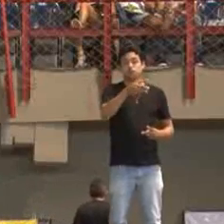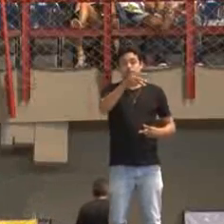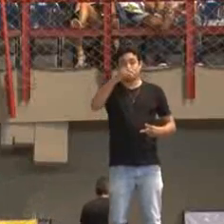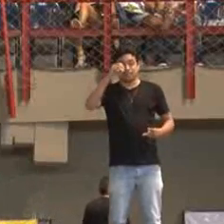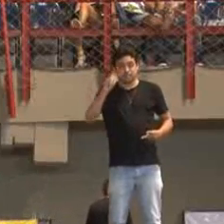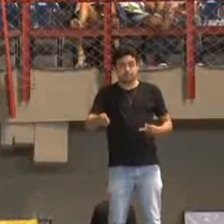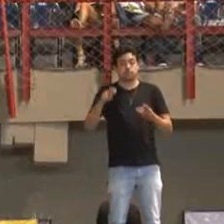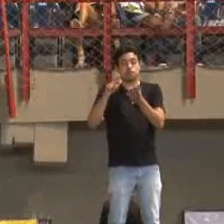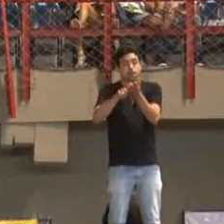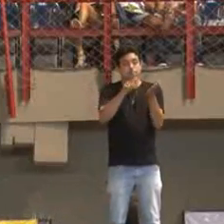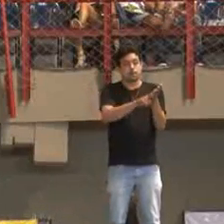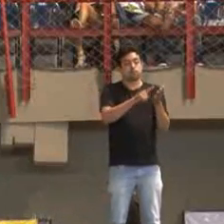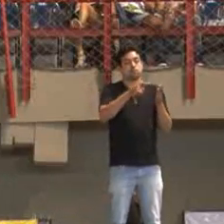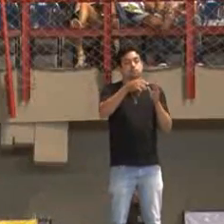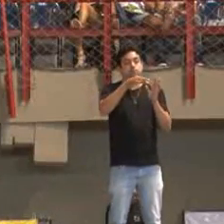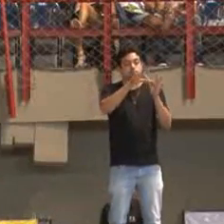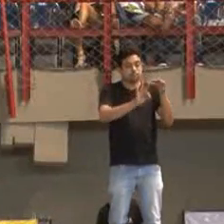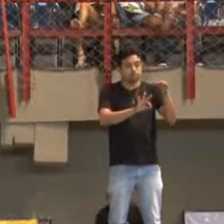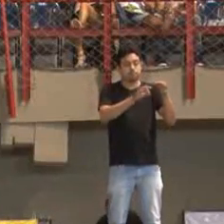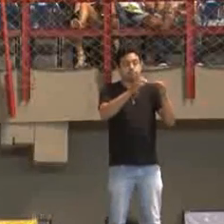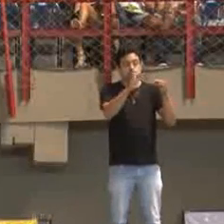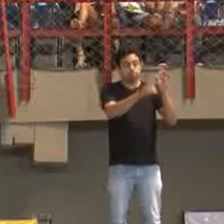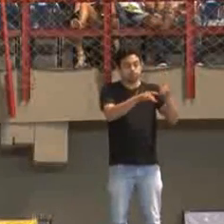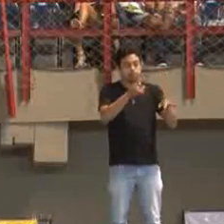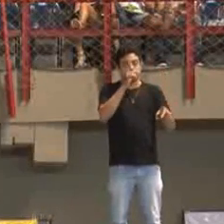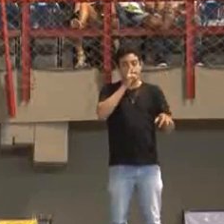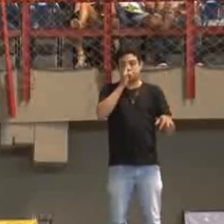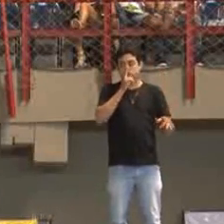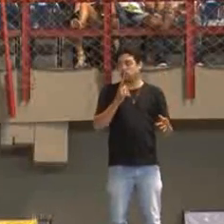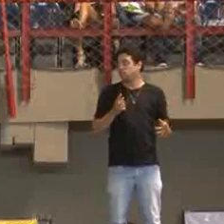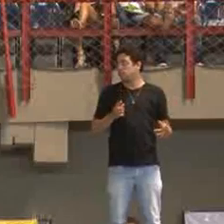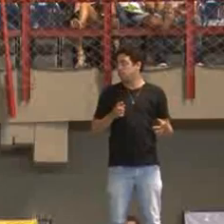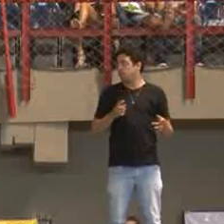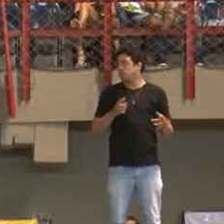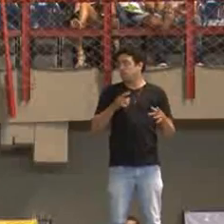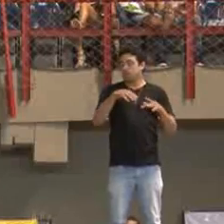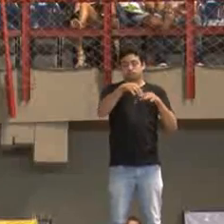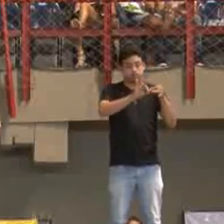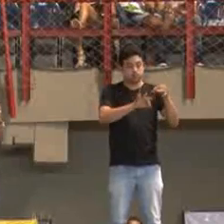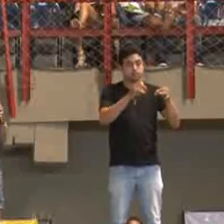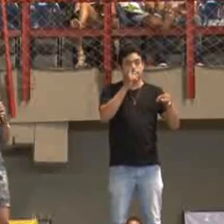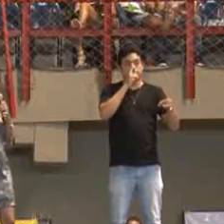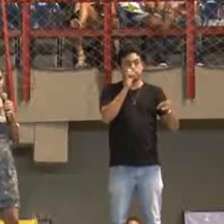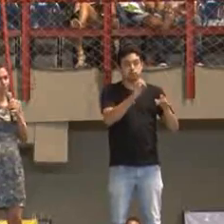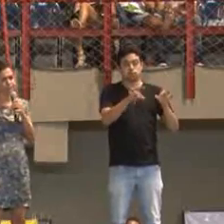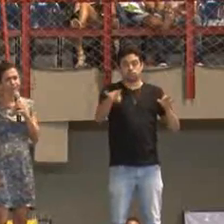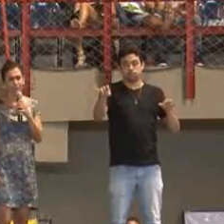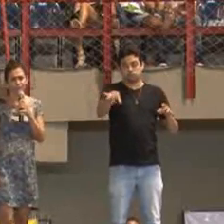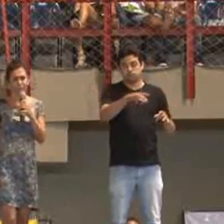3.300 papeizinhos de envelopes, como é? Embalagens de biscoito.